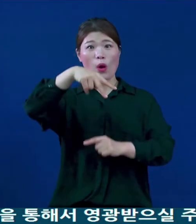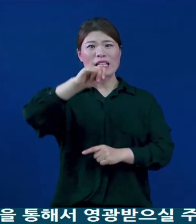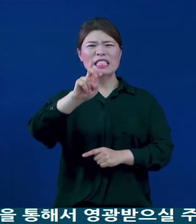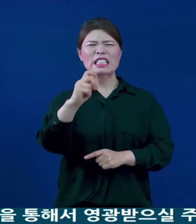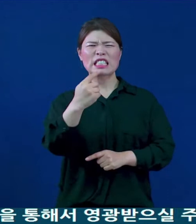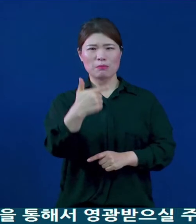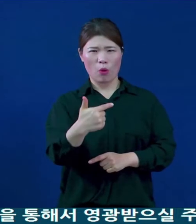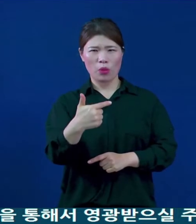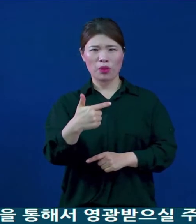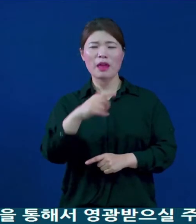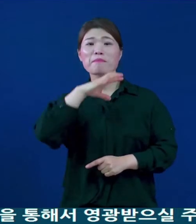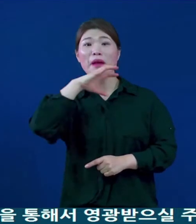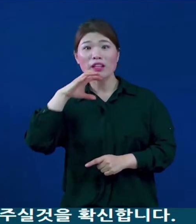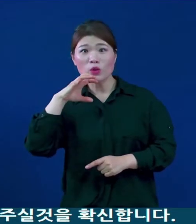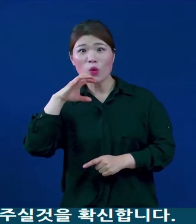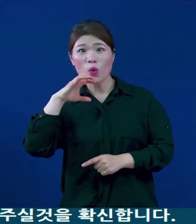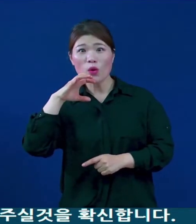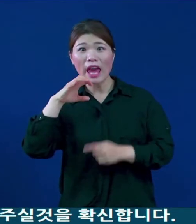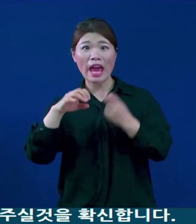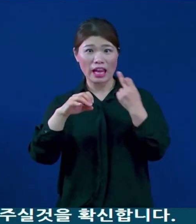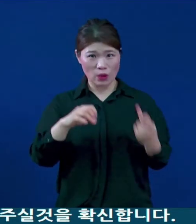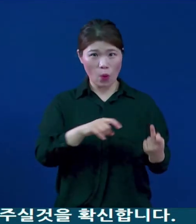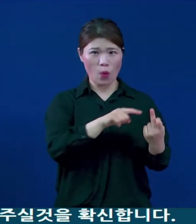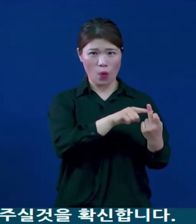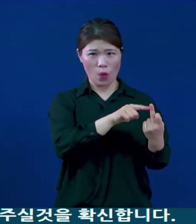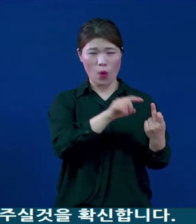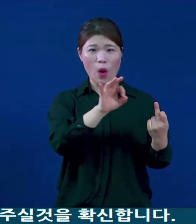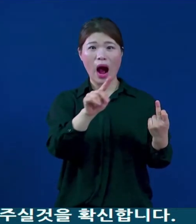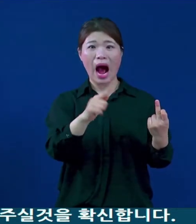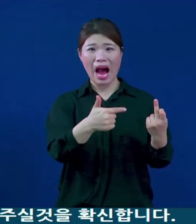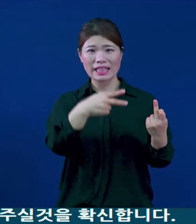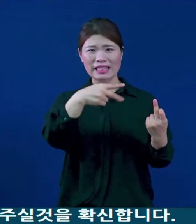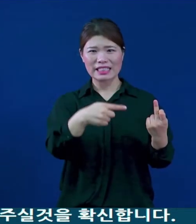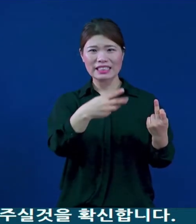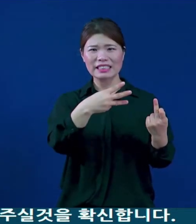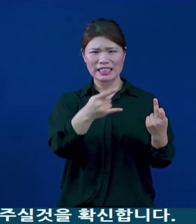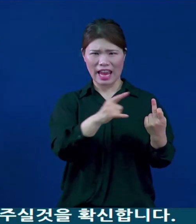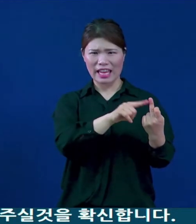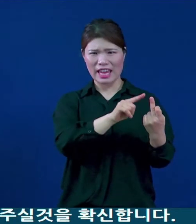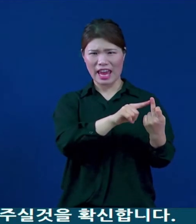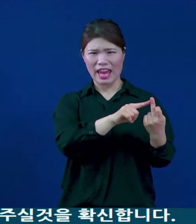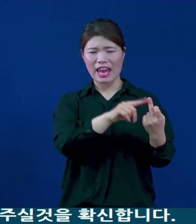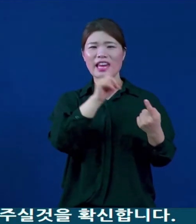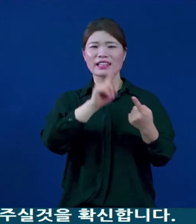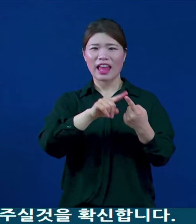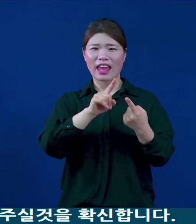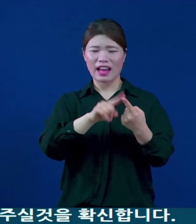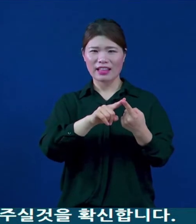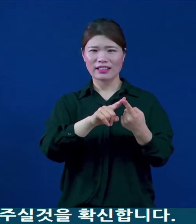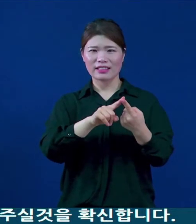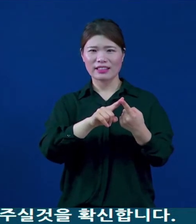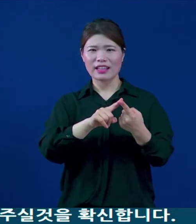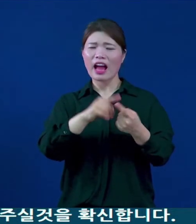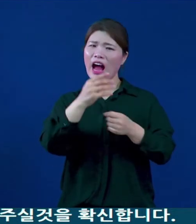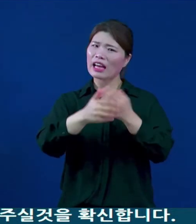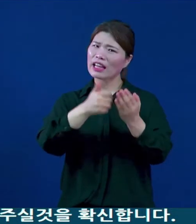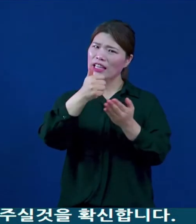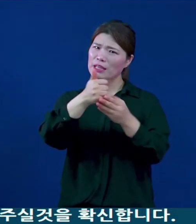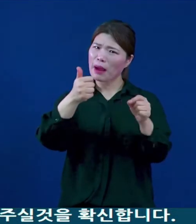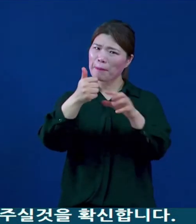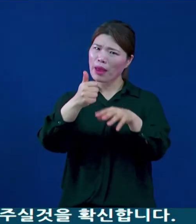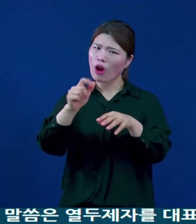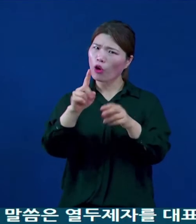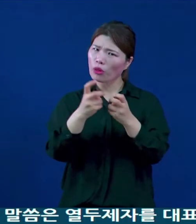형제 안드레 사도가 어떻게 그의 인생을 하나님 앞에 드리게 되었는가,